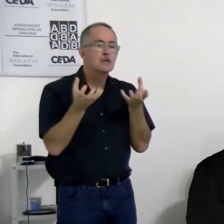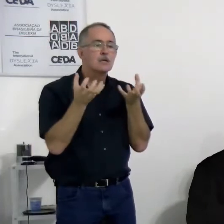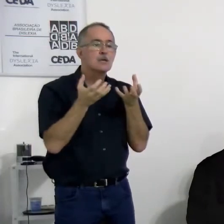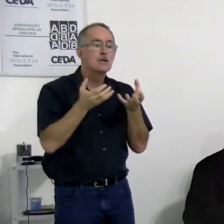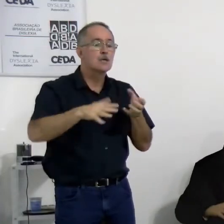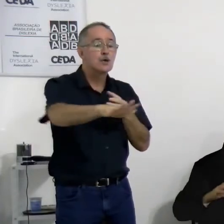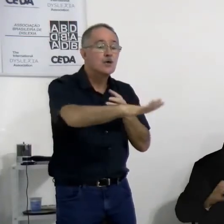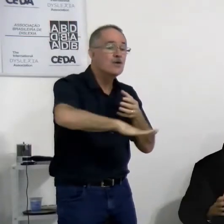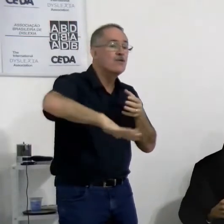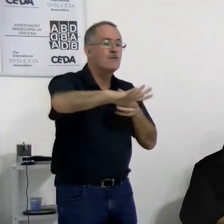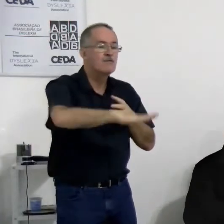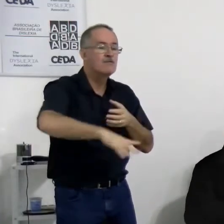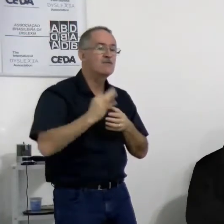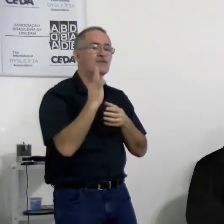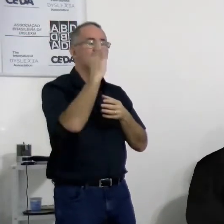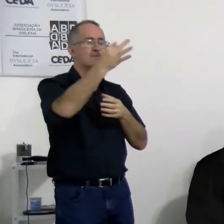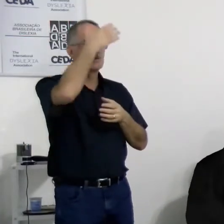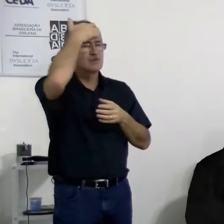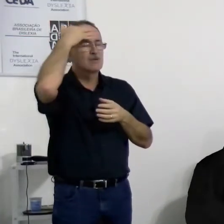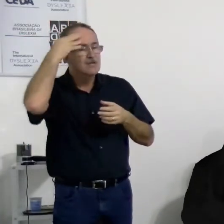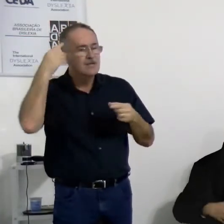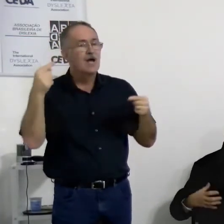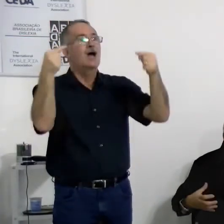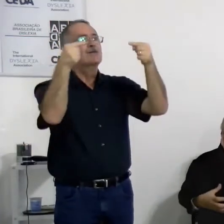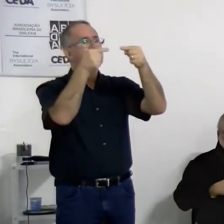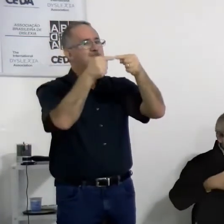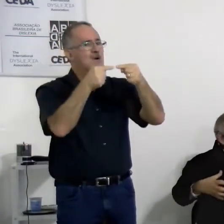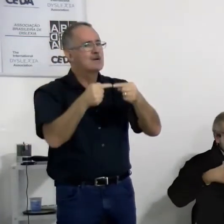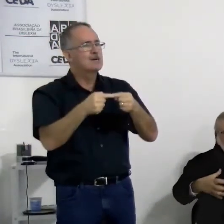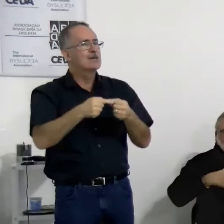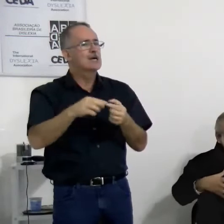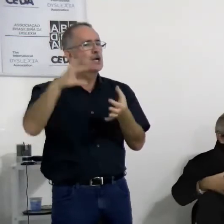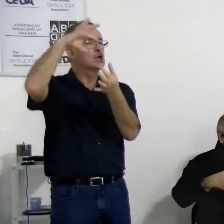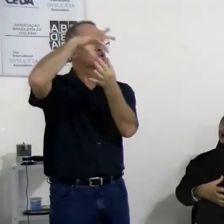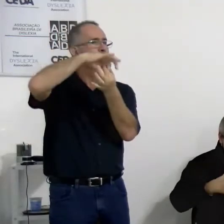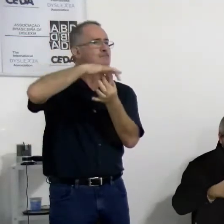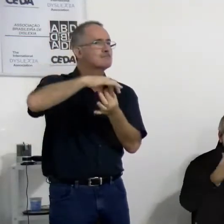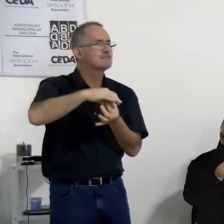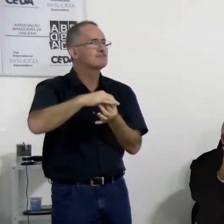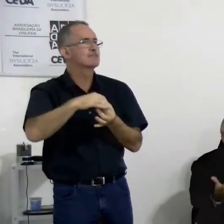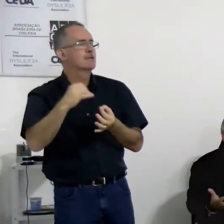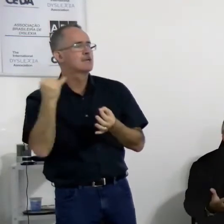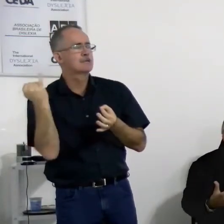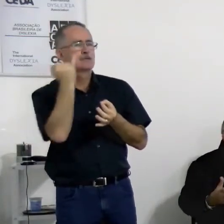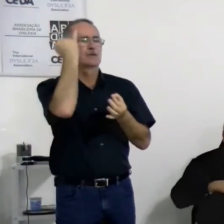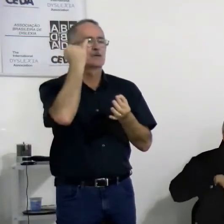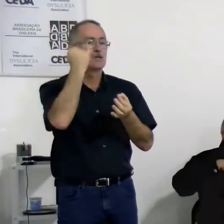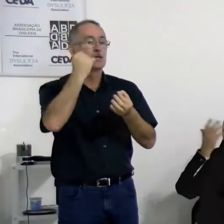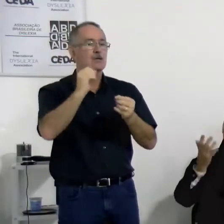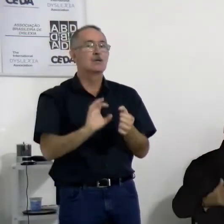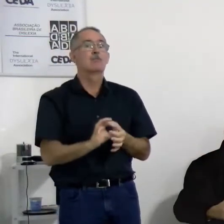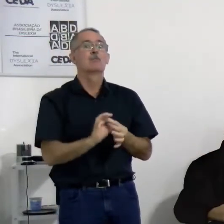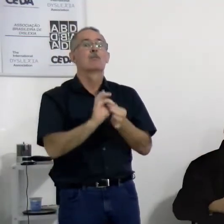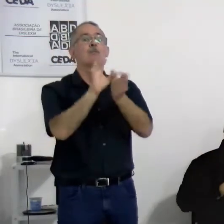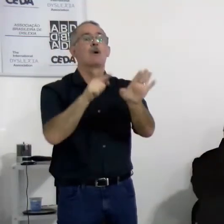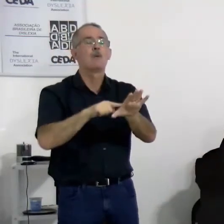seus filhos, né? Então essa combinação é mágica, porque todos acabam se incentivando e produzindo resultado que